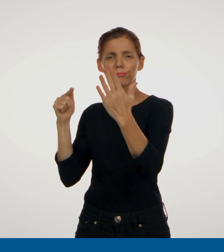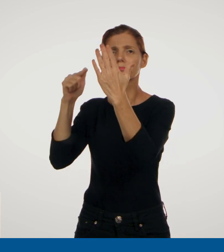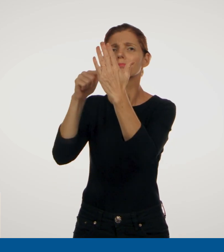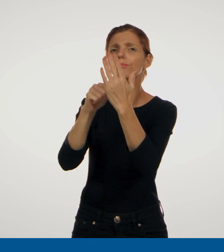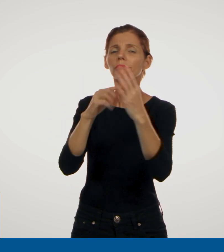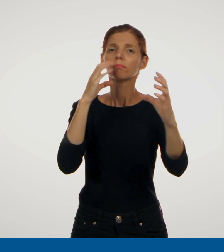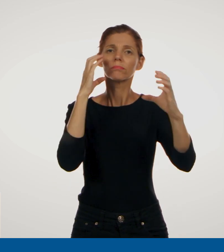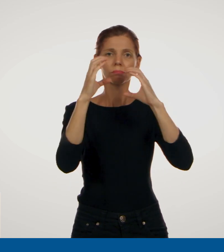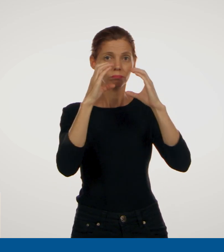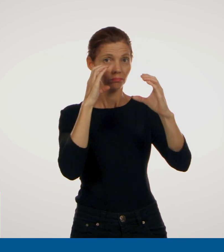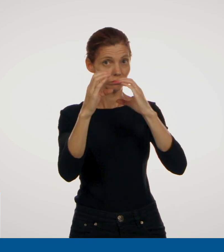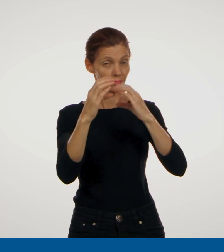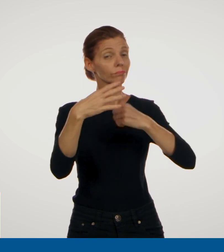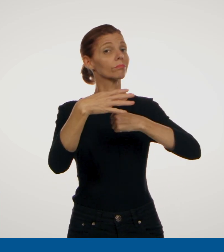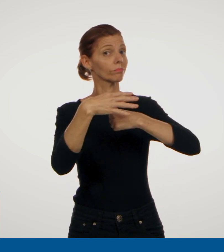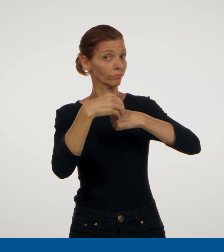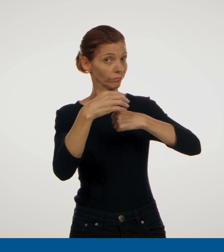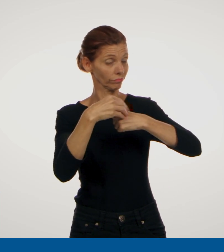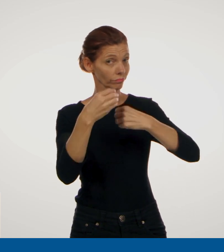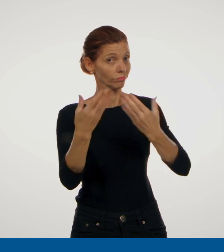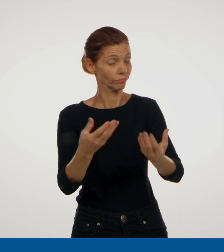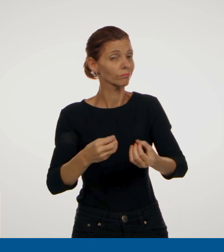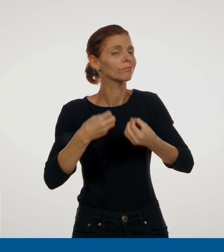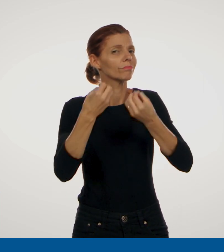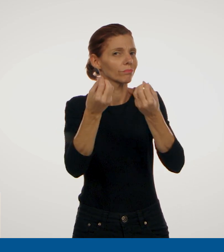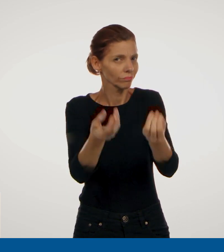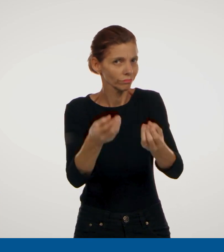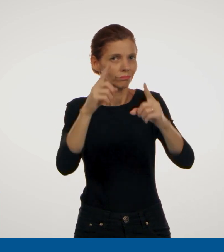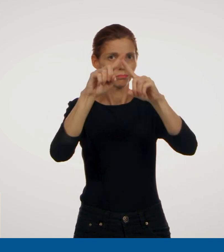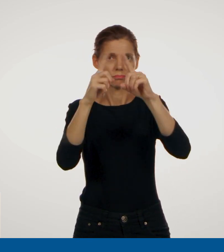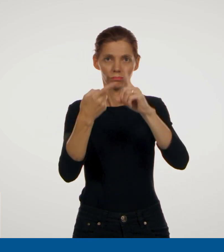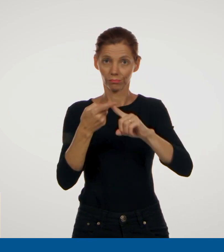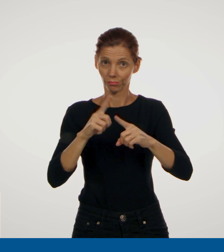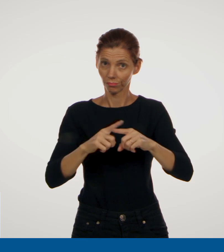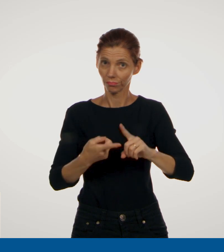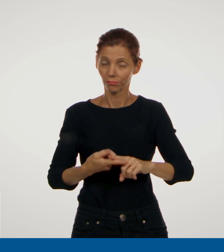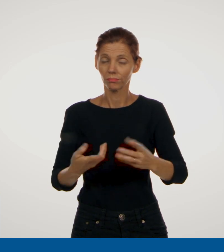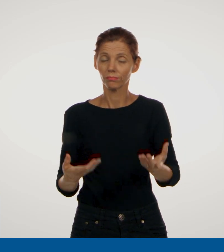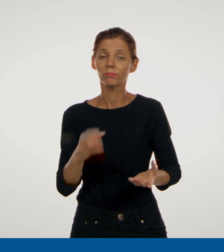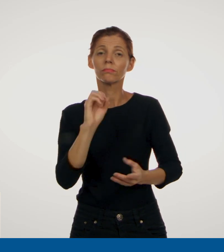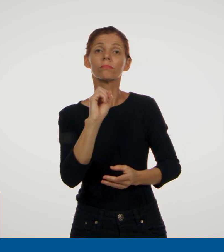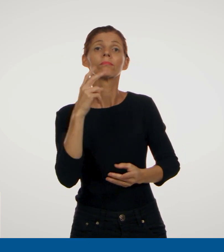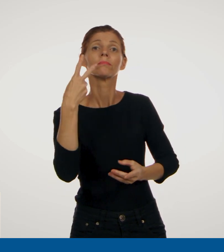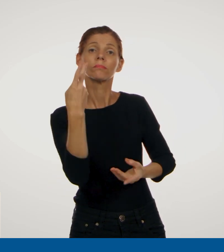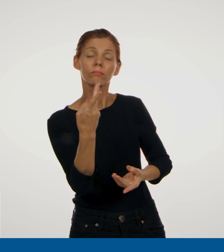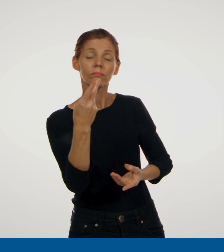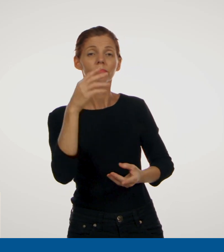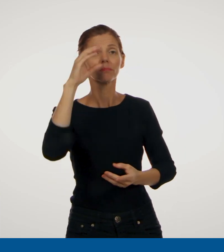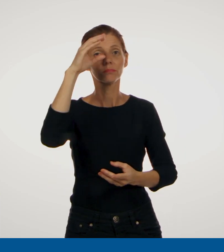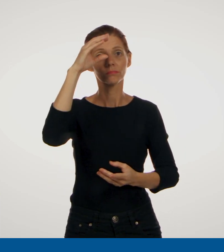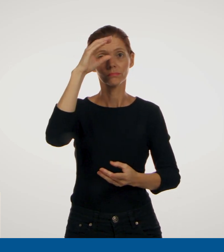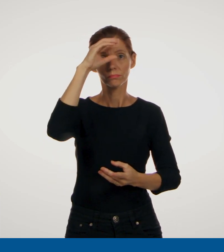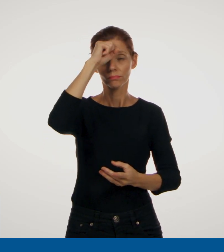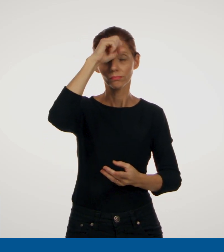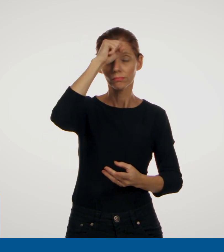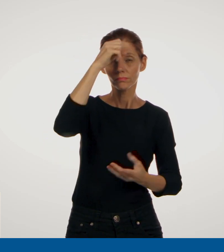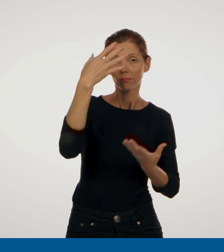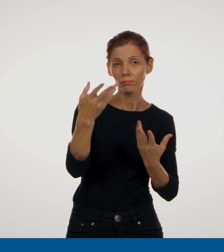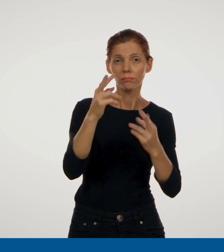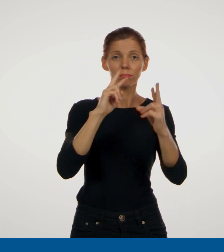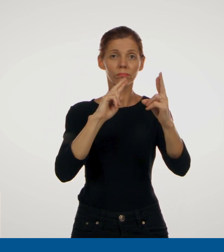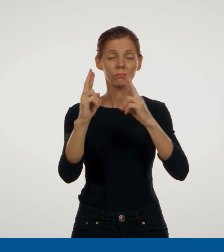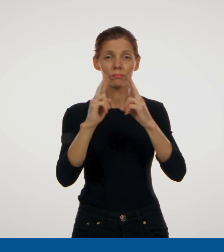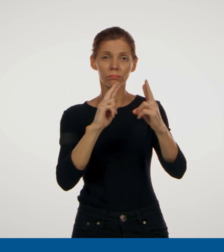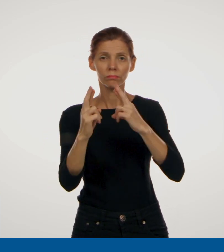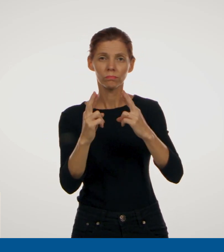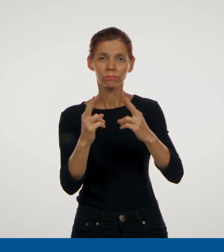aplicar ou comunicar esse conhecimento e essas habilidades. Ou seja, a aprendizagem está